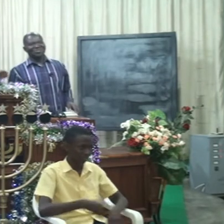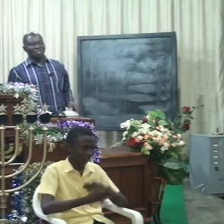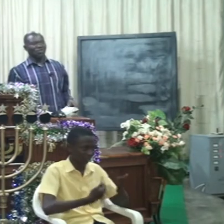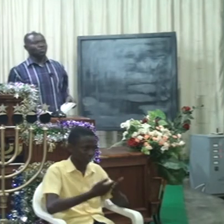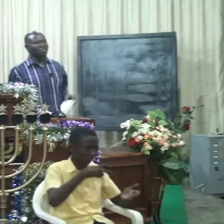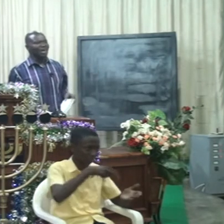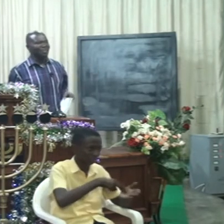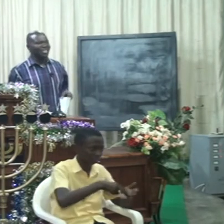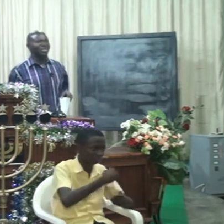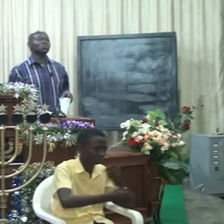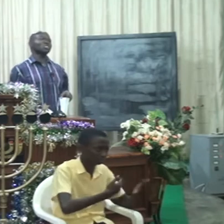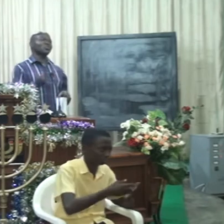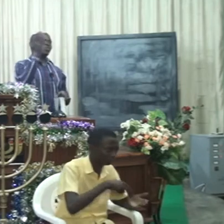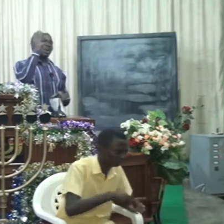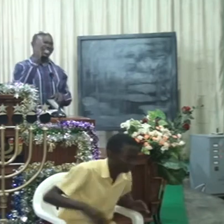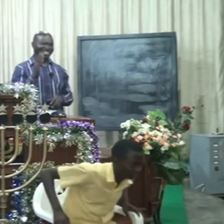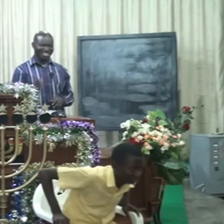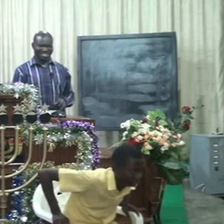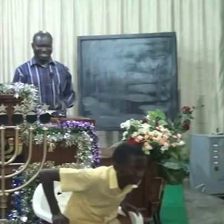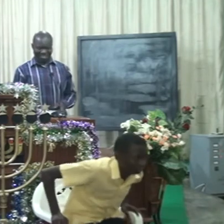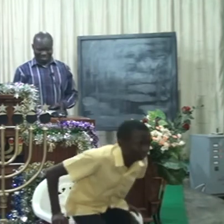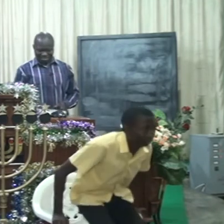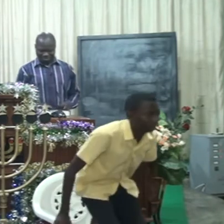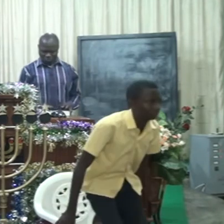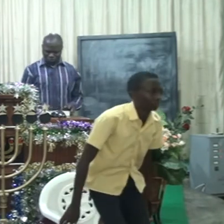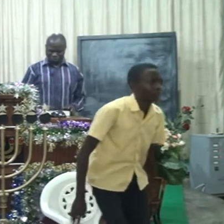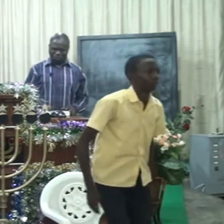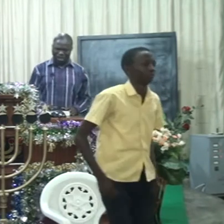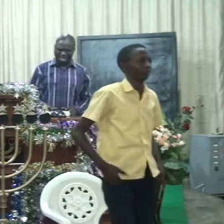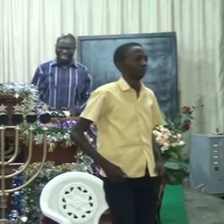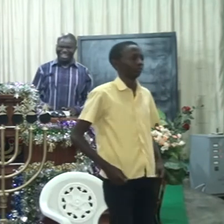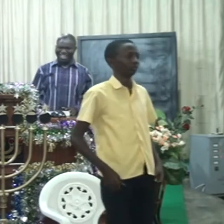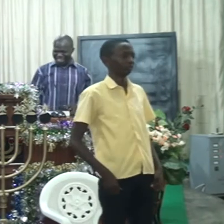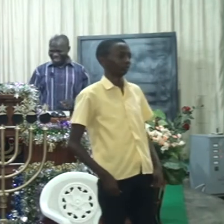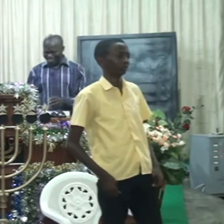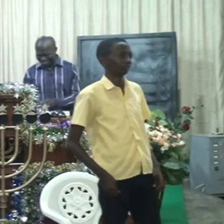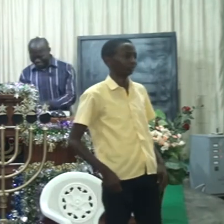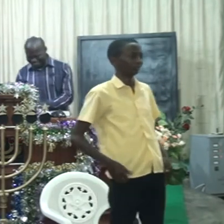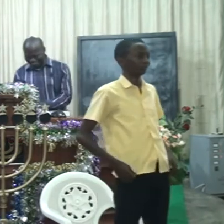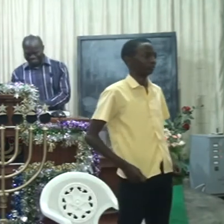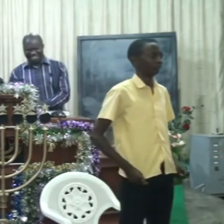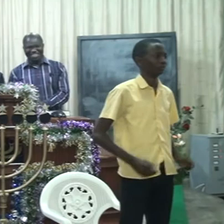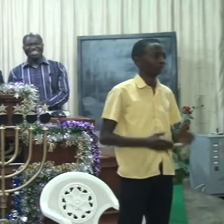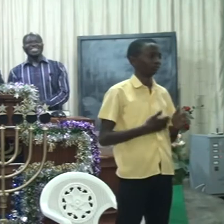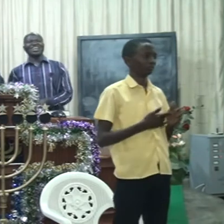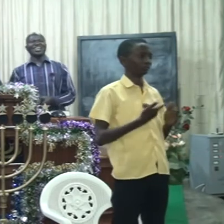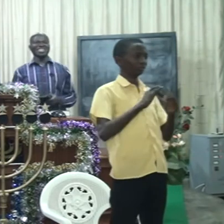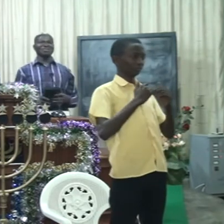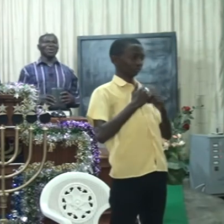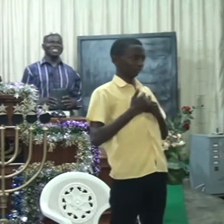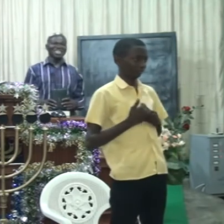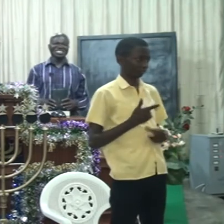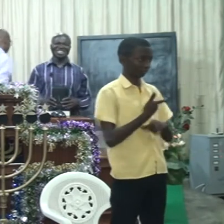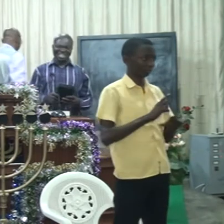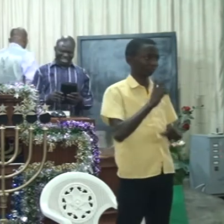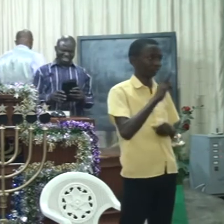le Seigneur. Hivi tusimame na tusifu Bwana. Amen, iwe kauru kweli. Na